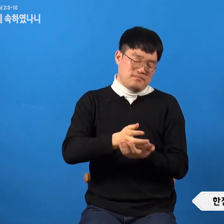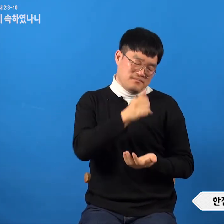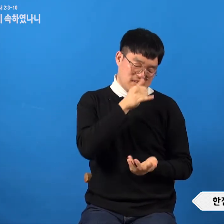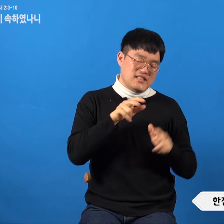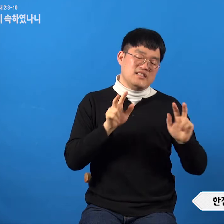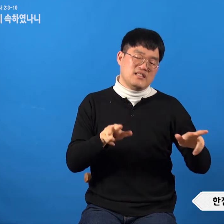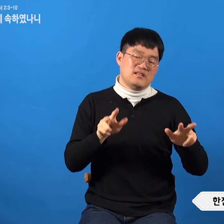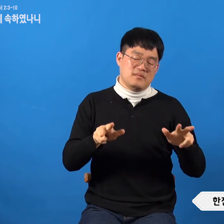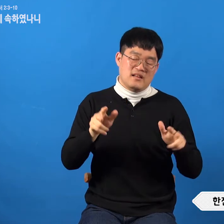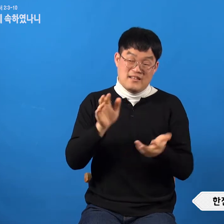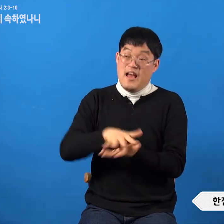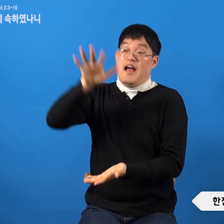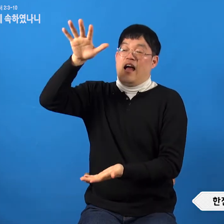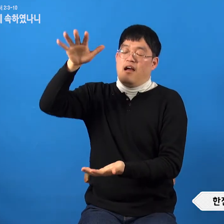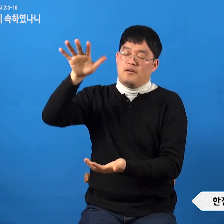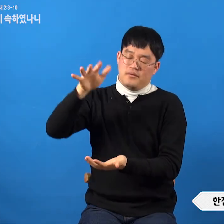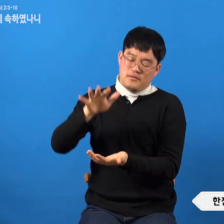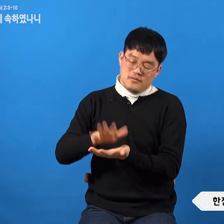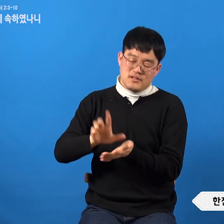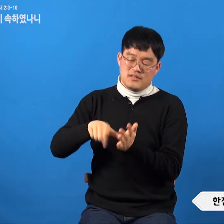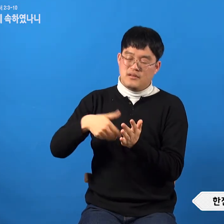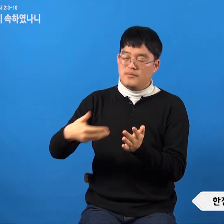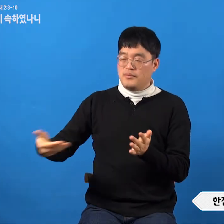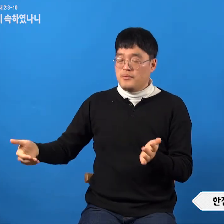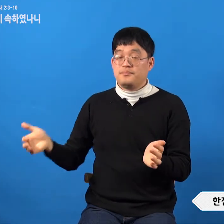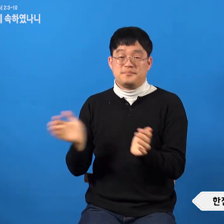있었지만 지금은 너무 세월이 오래 지났다.